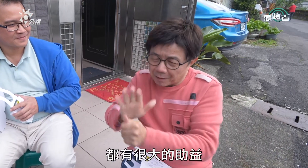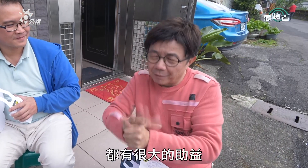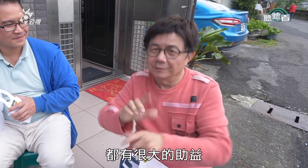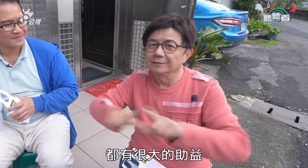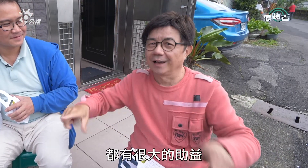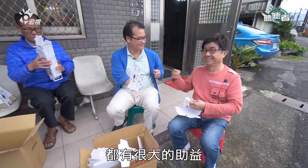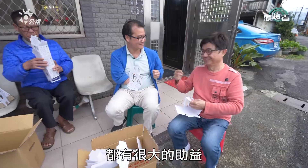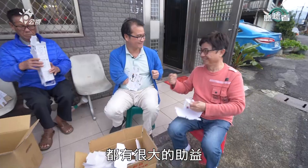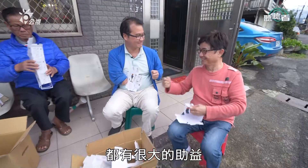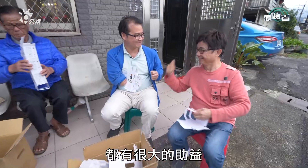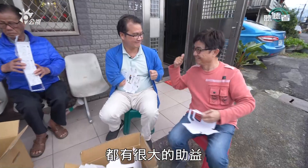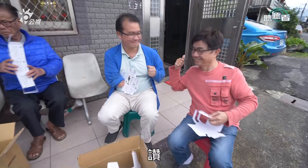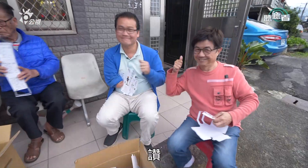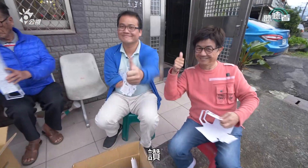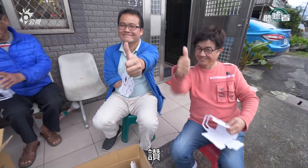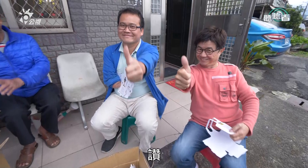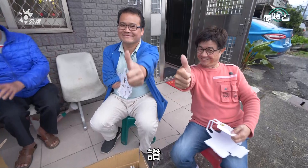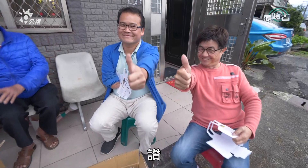很大的注意。赞。